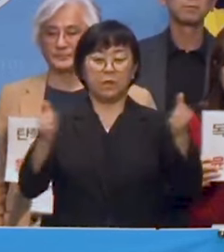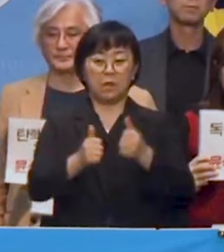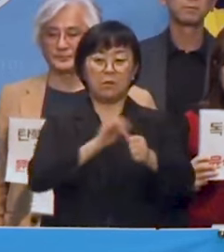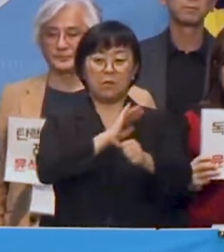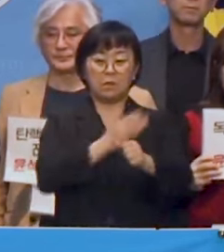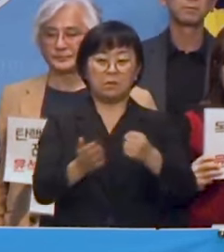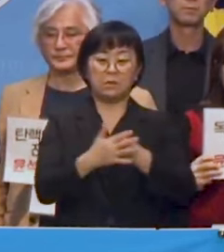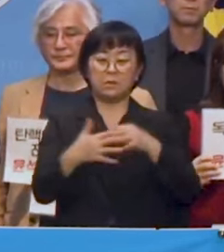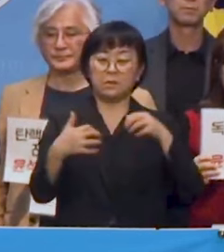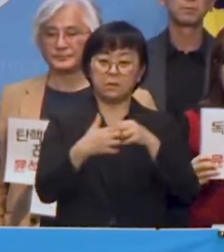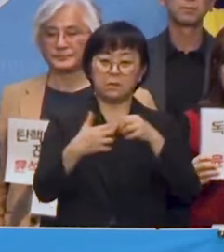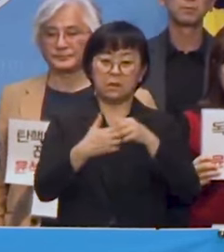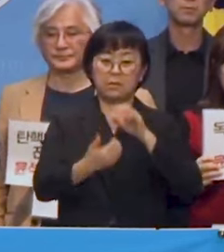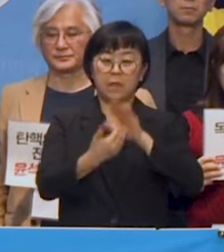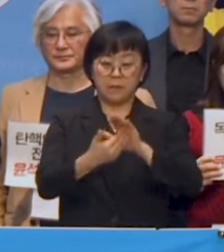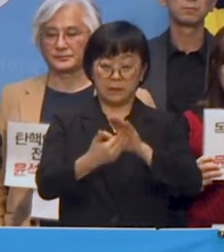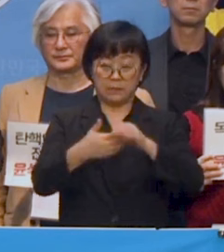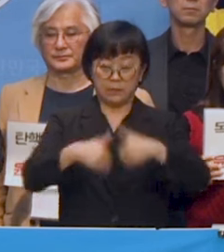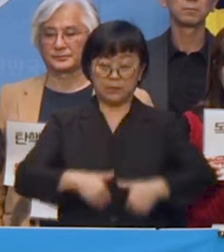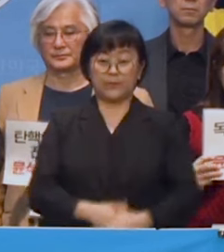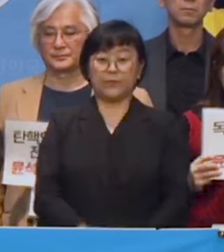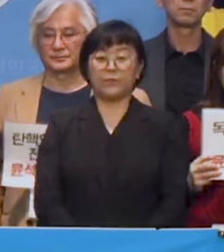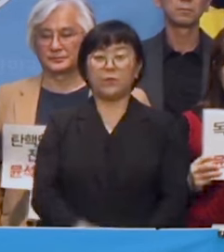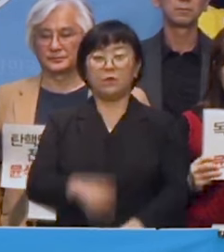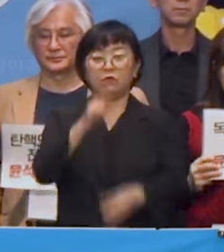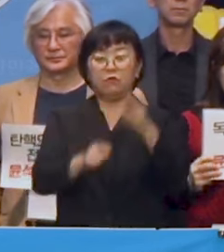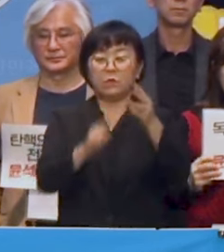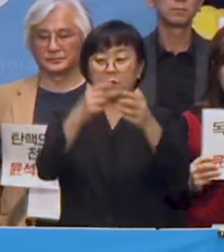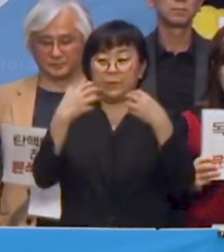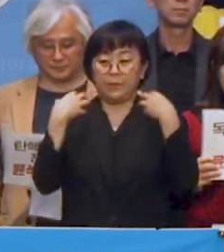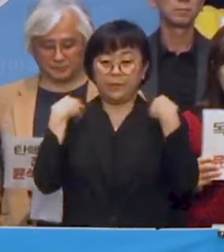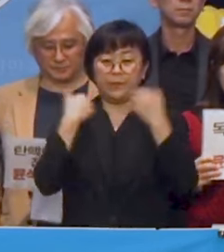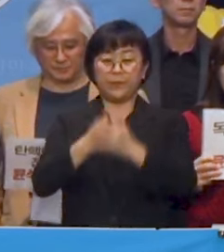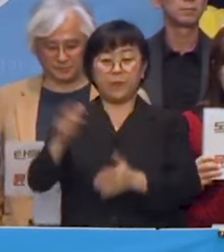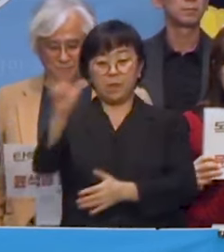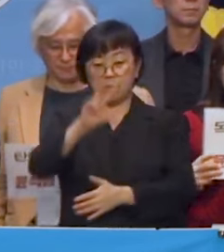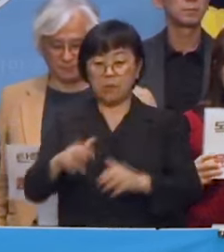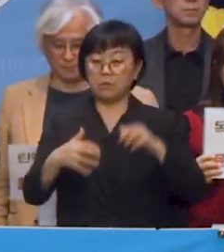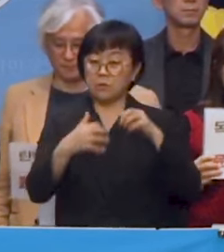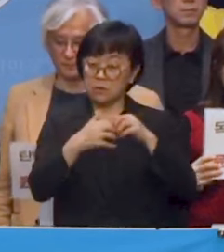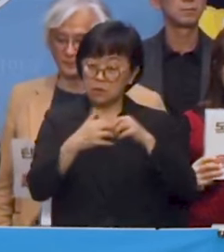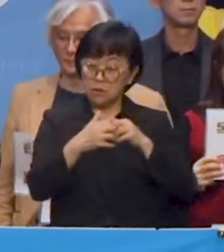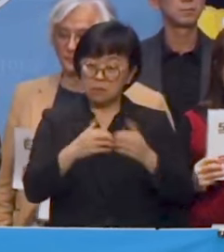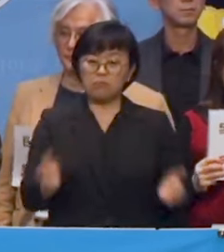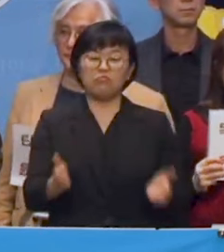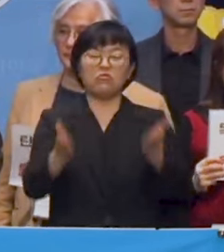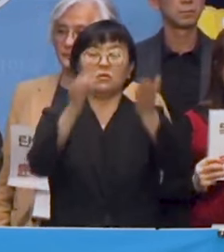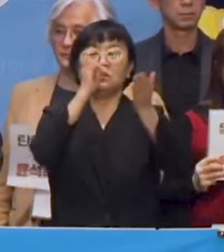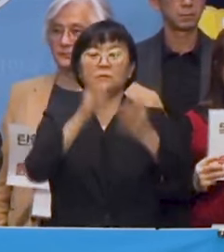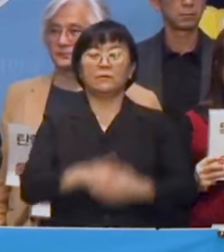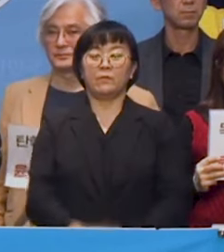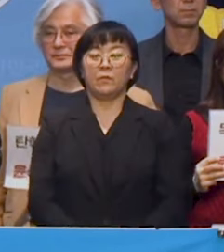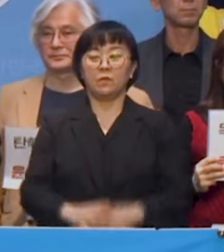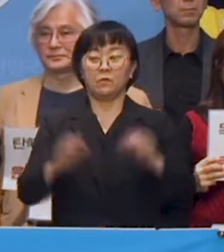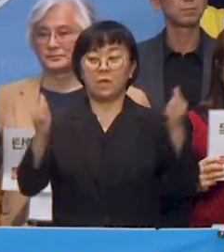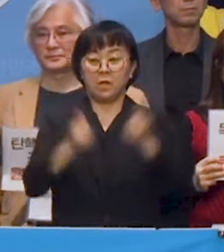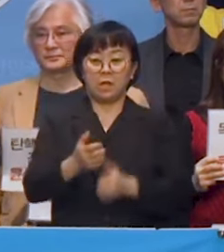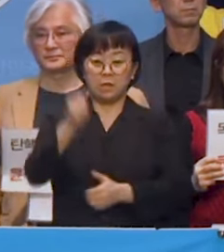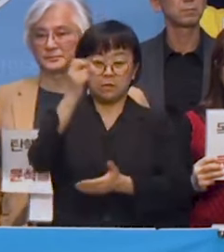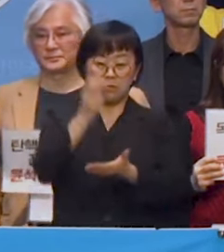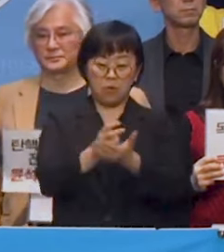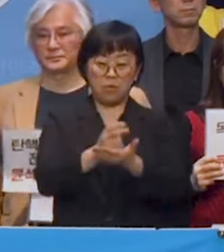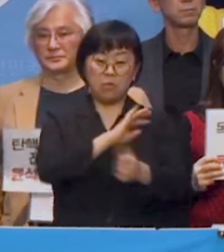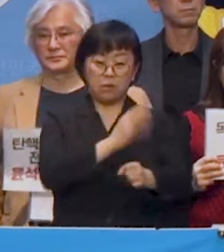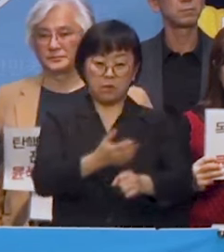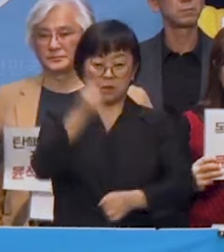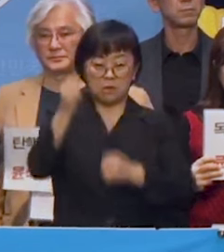권한으로 전쟁 방지에 나서겠습니다. 윤석열 정권은 한반도 전쟁을 부추기고 있습니다. 국회가 가진 입법권을